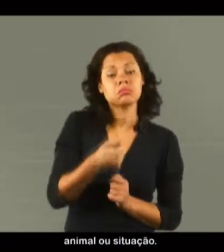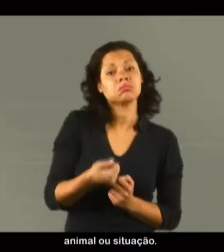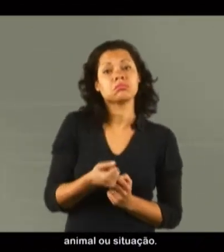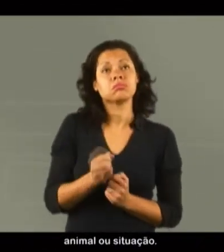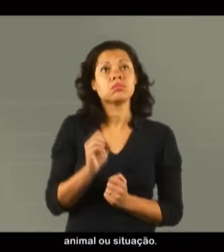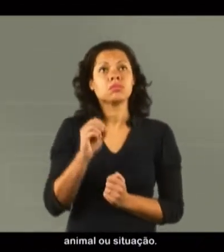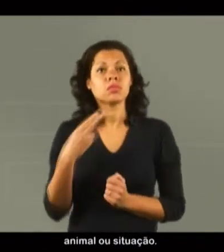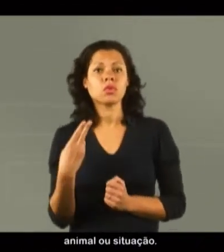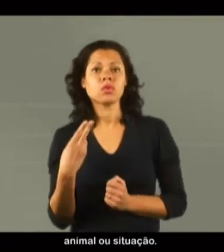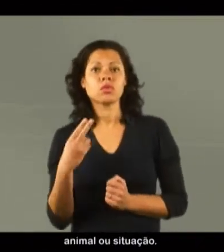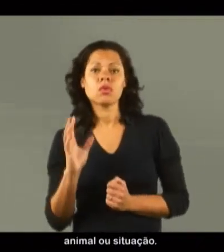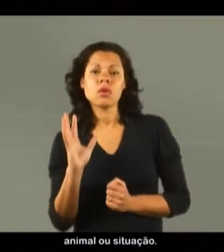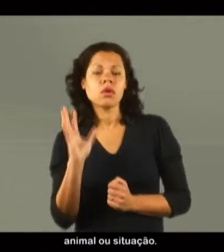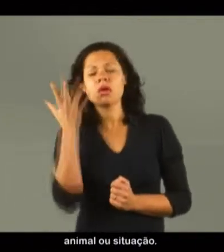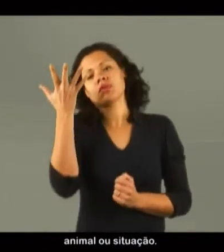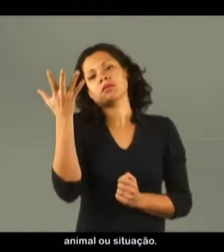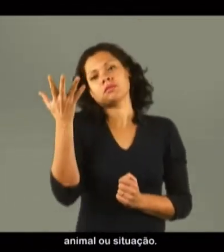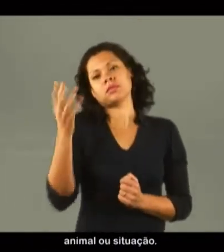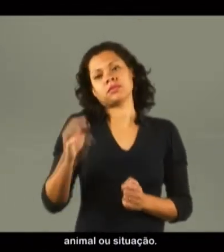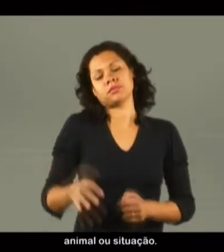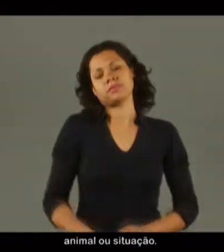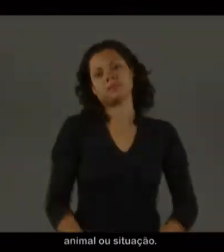animal ou situação.